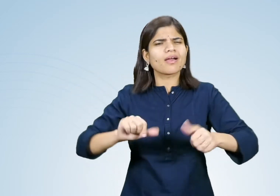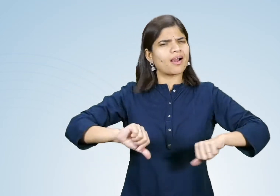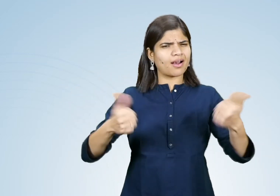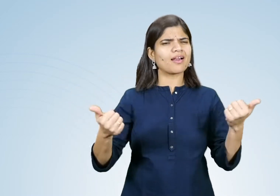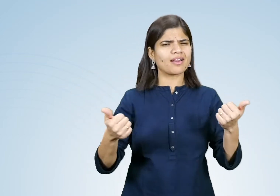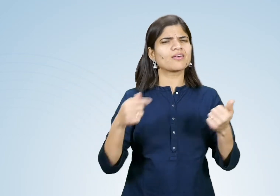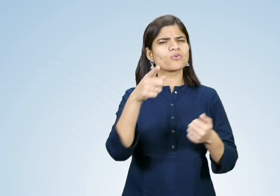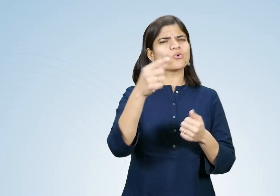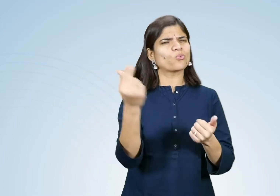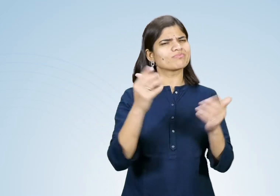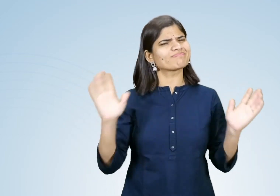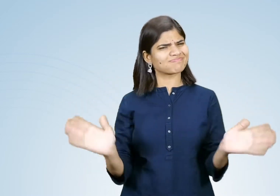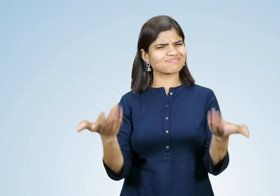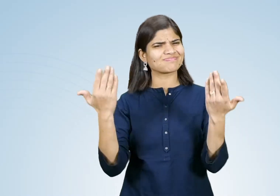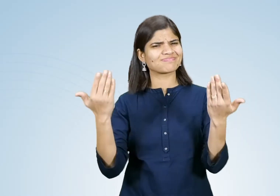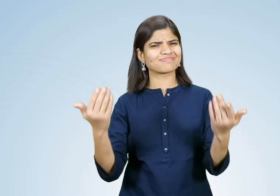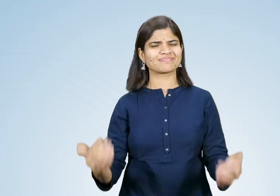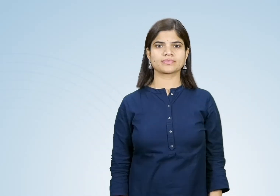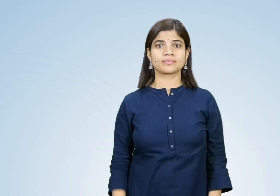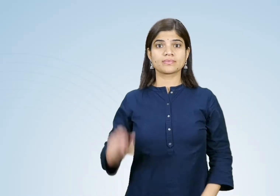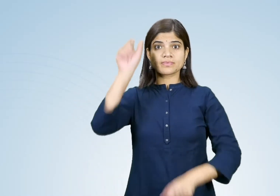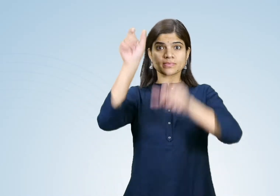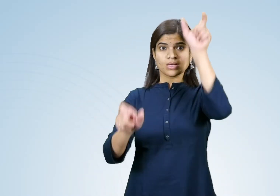इसमें द्विभाषिक शिक्षा भी दी जा सकती है।